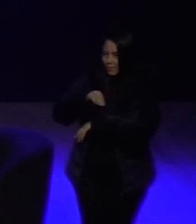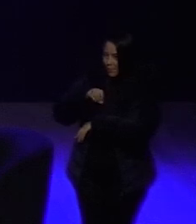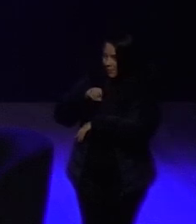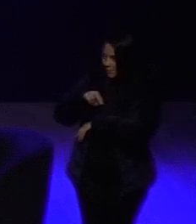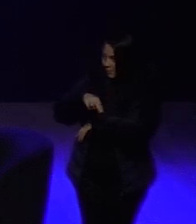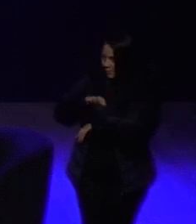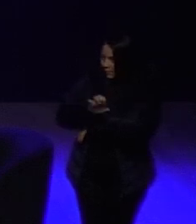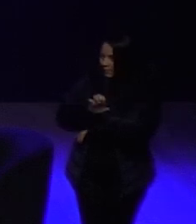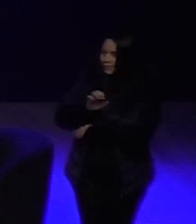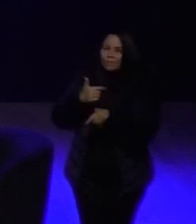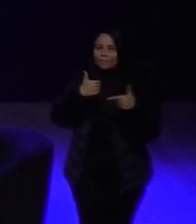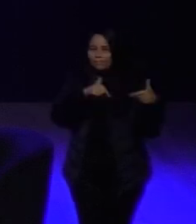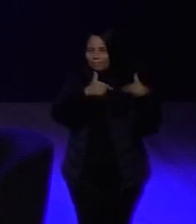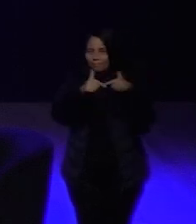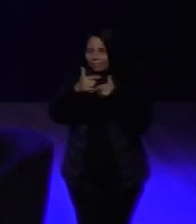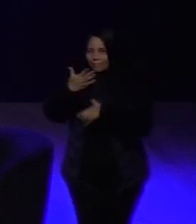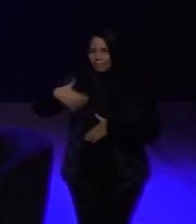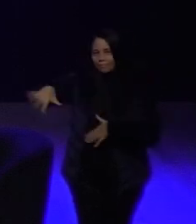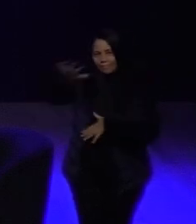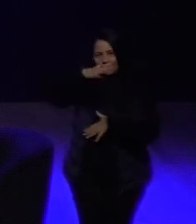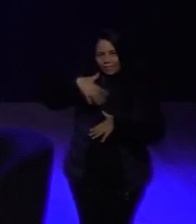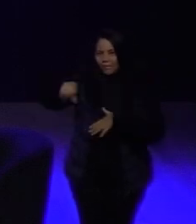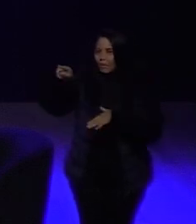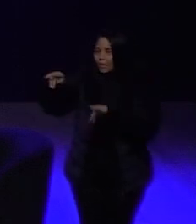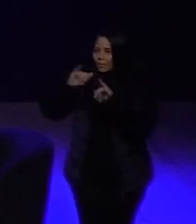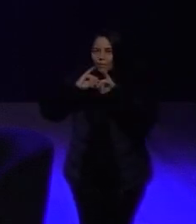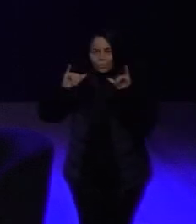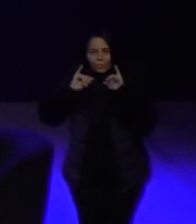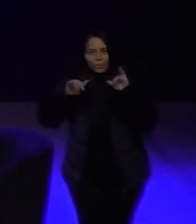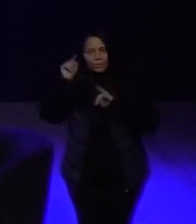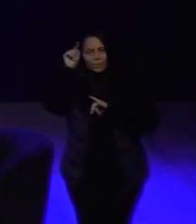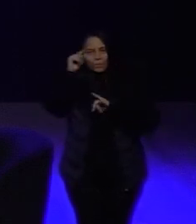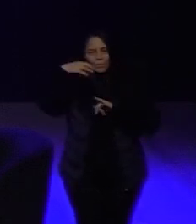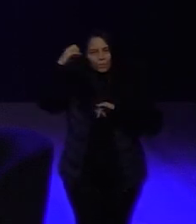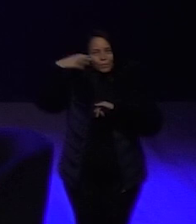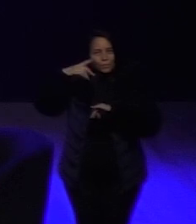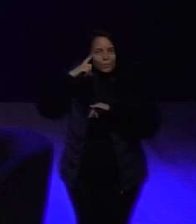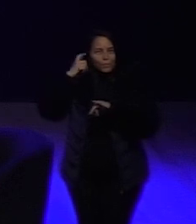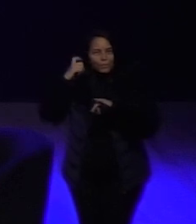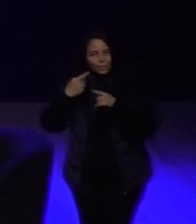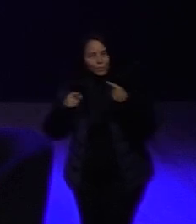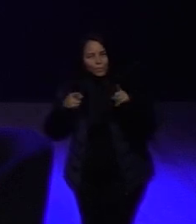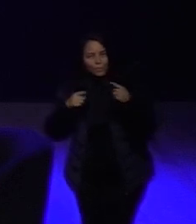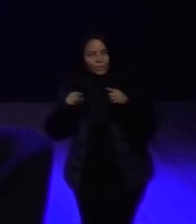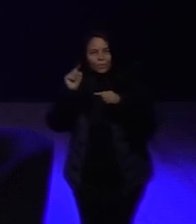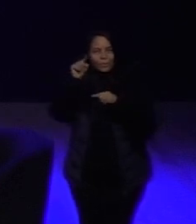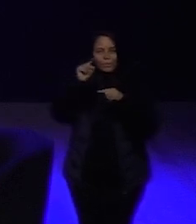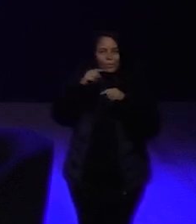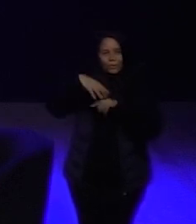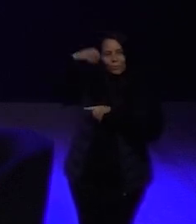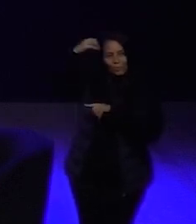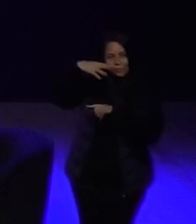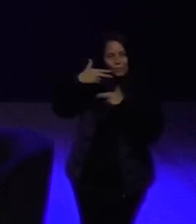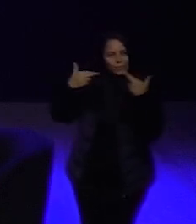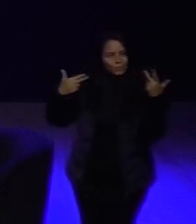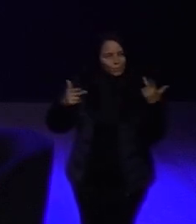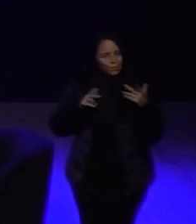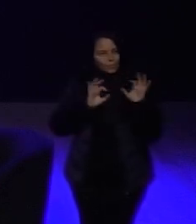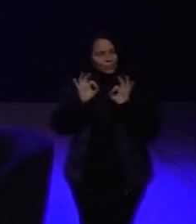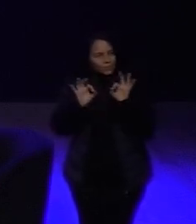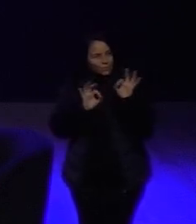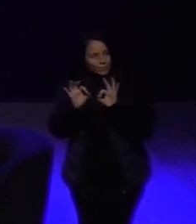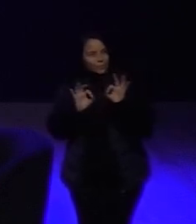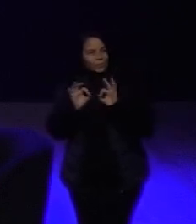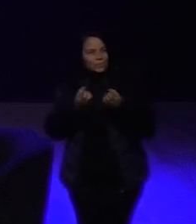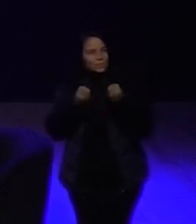que estão trabalhando aqui também, o Dudu do marketing, né, o Jones que está operando som, o Cássio na parte de luz. Né, a gente gosta sempre de